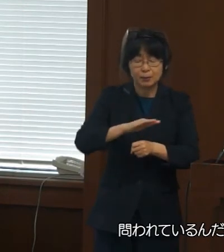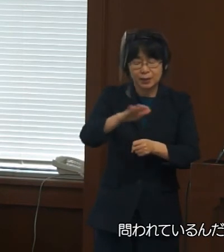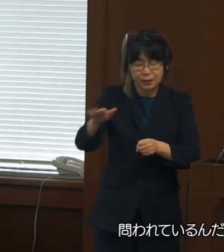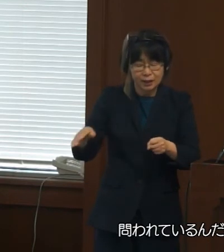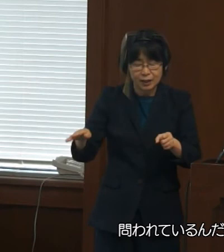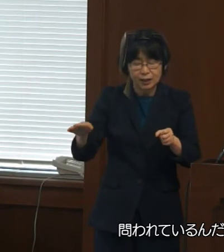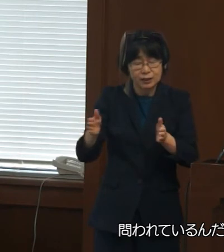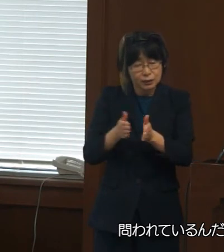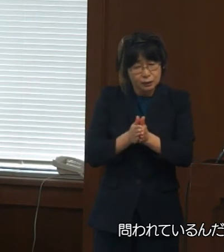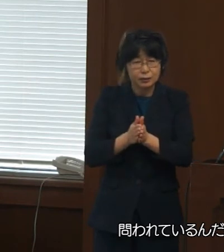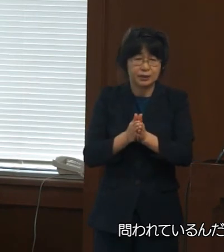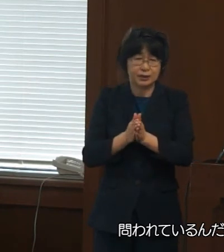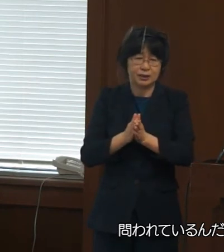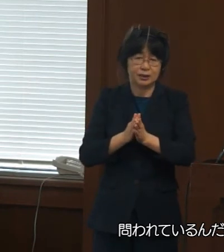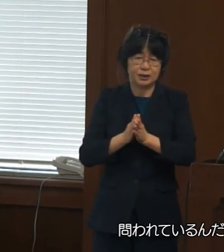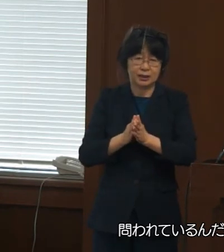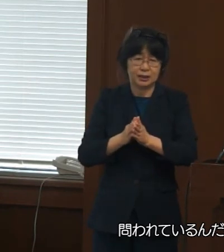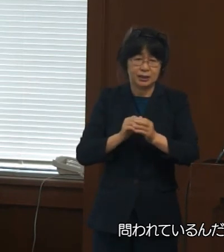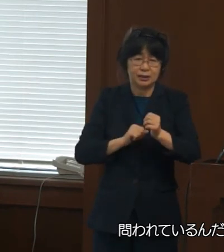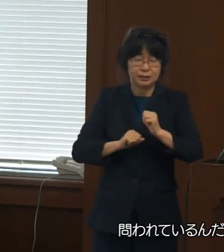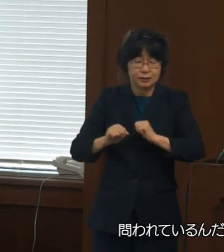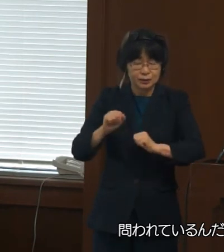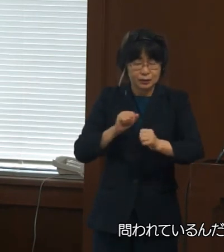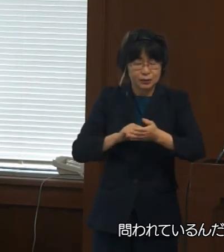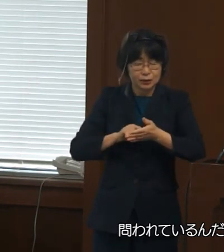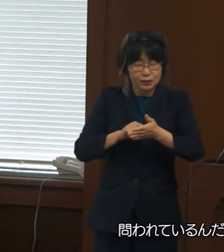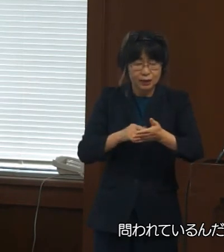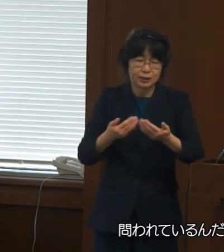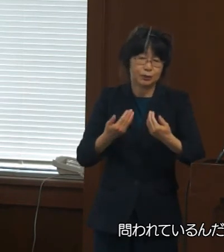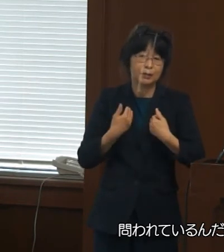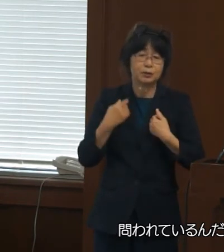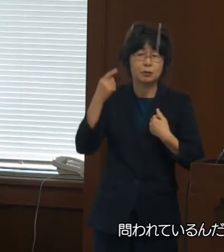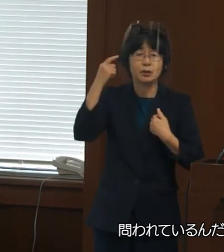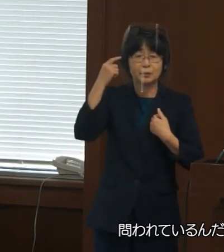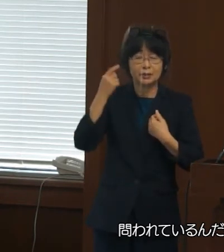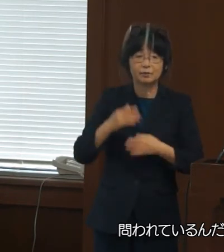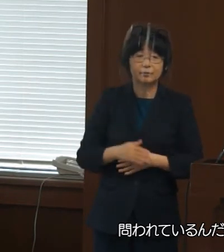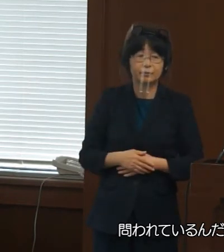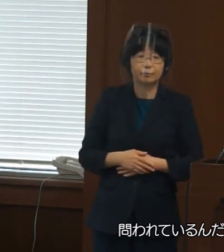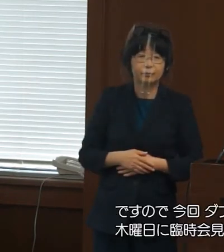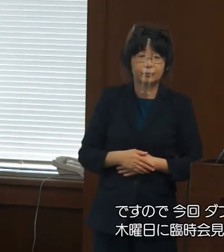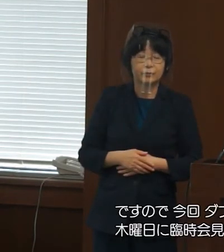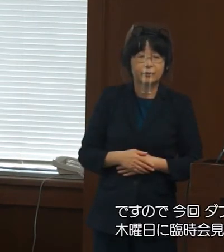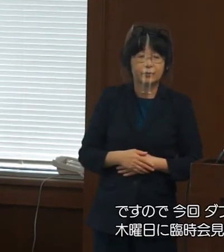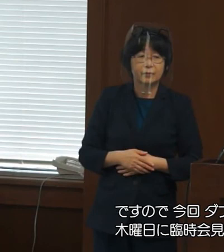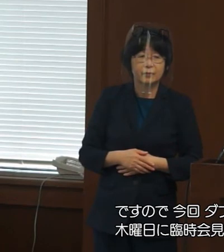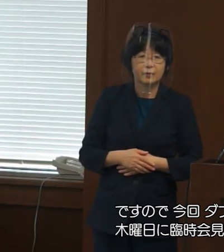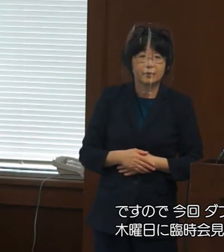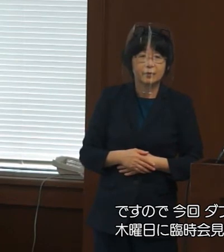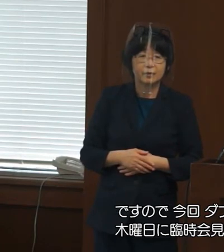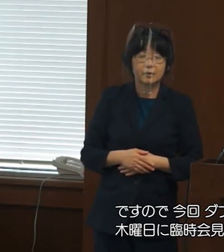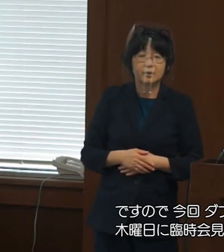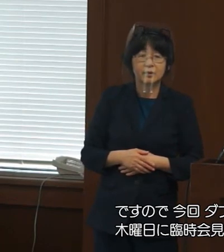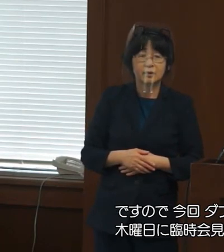が問われているんだろうというふうに思っております。ですので今